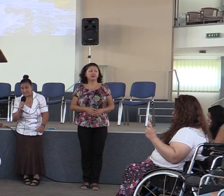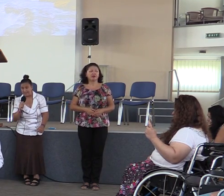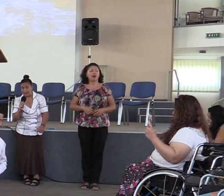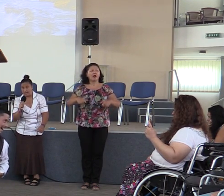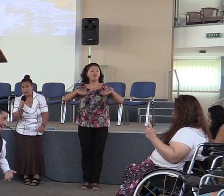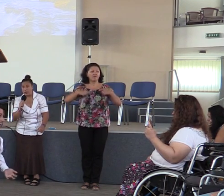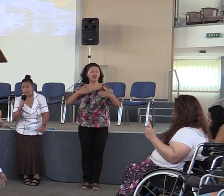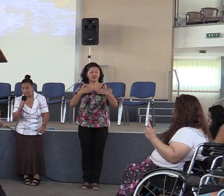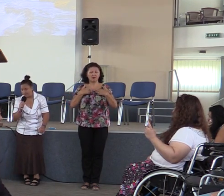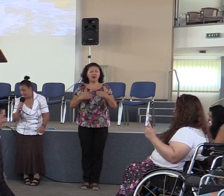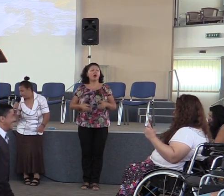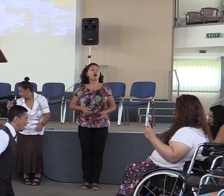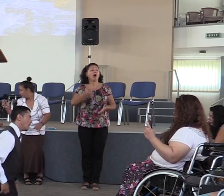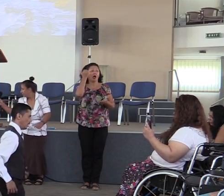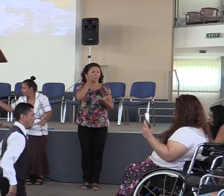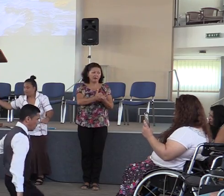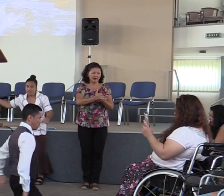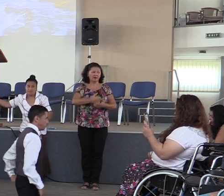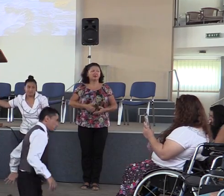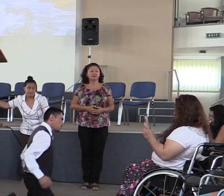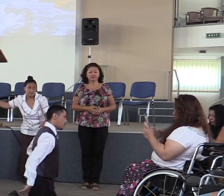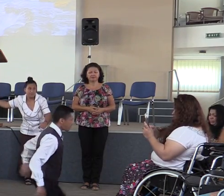în viața mea. Amin.